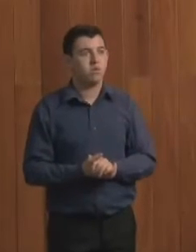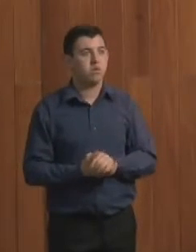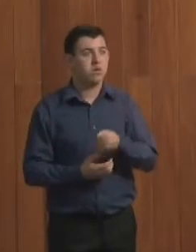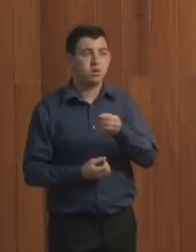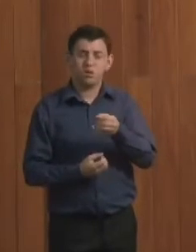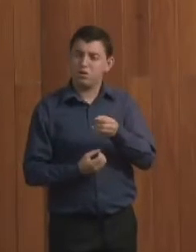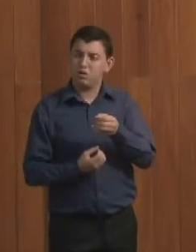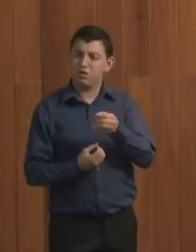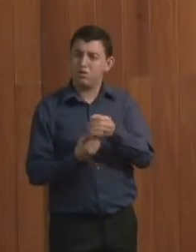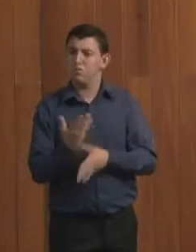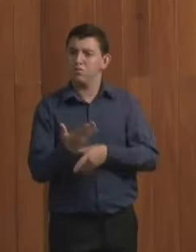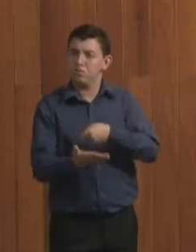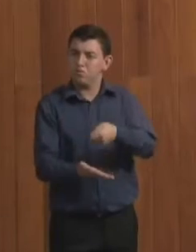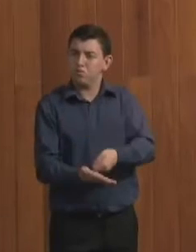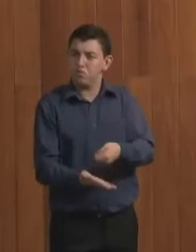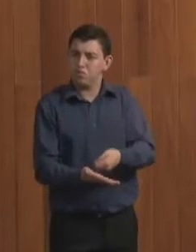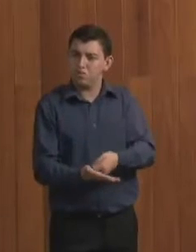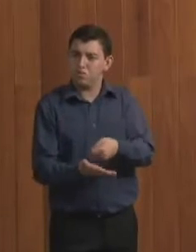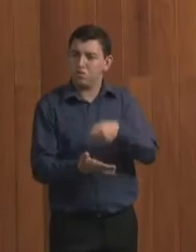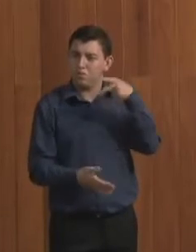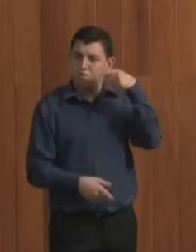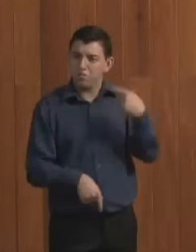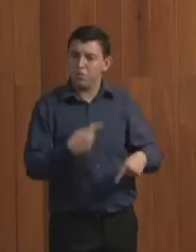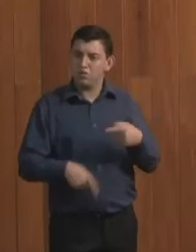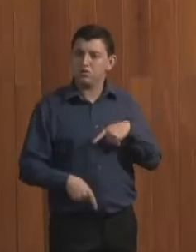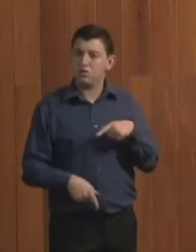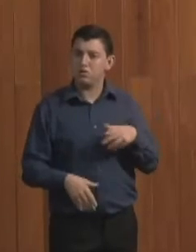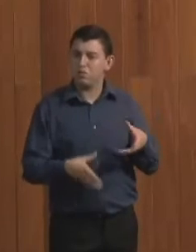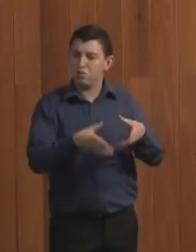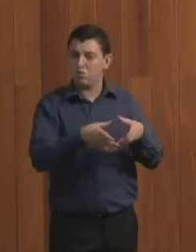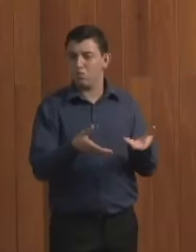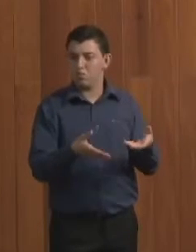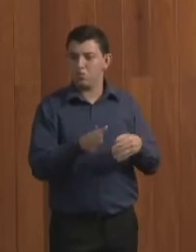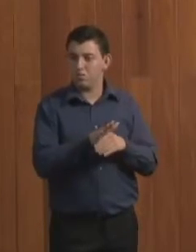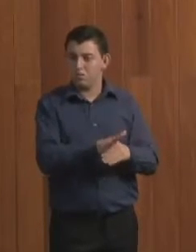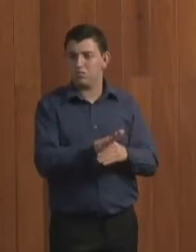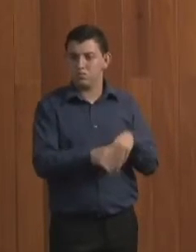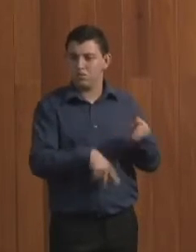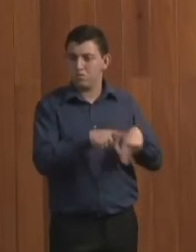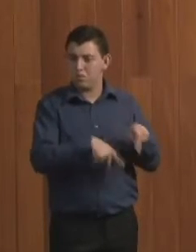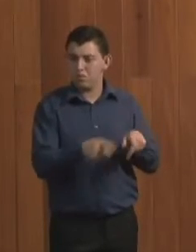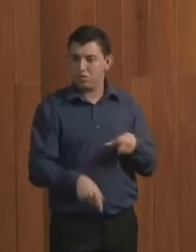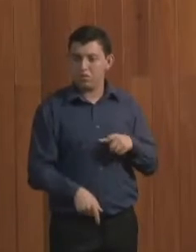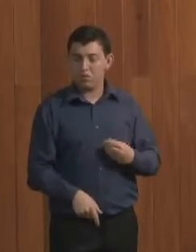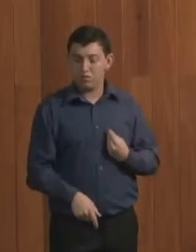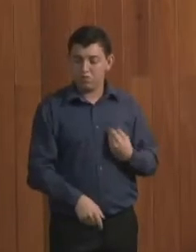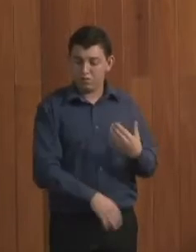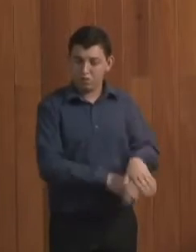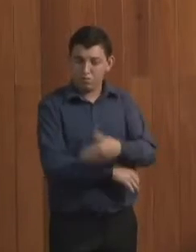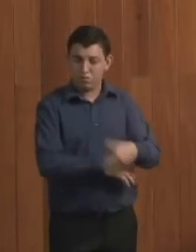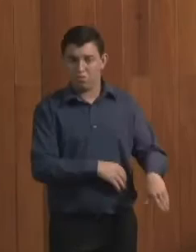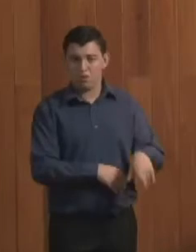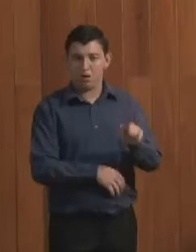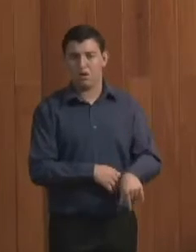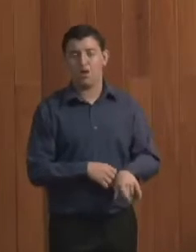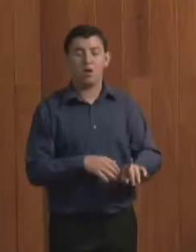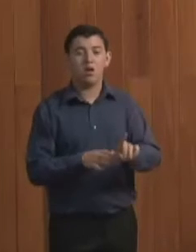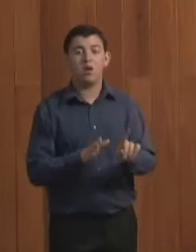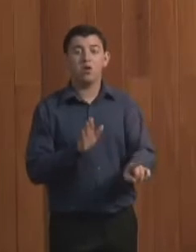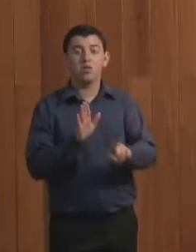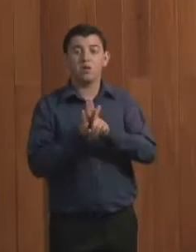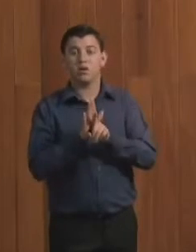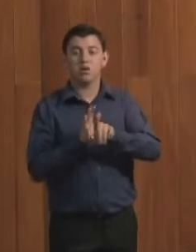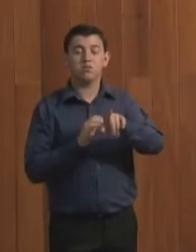devidas providências da política do movimento da população em situação de rua, que é o decreto